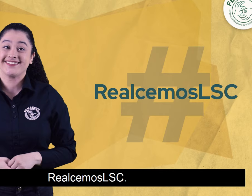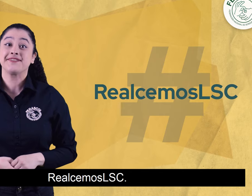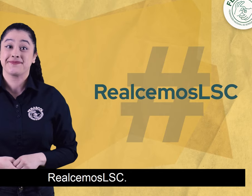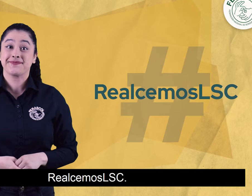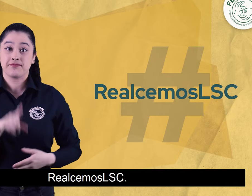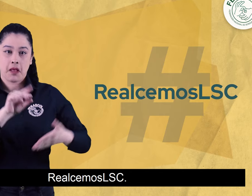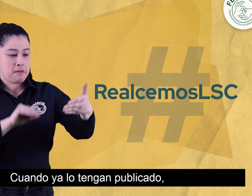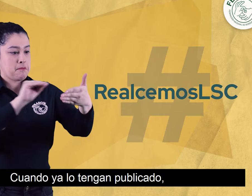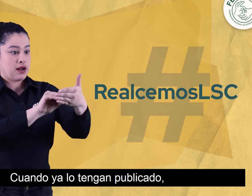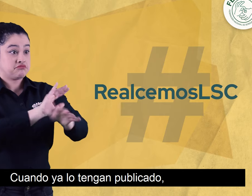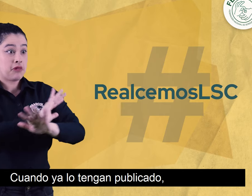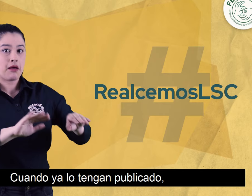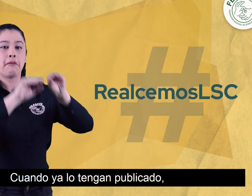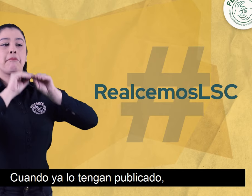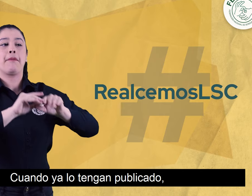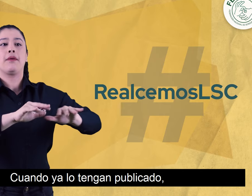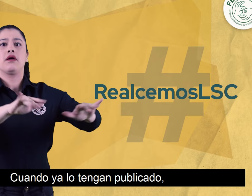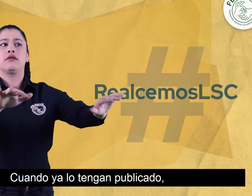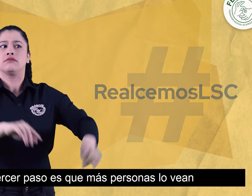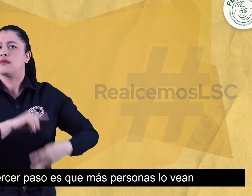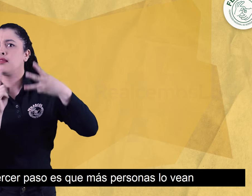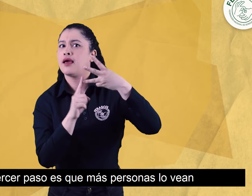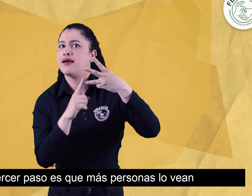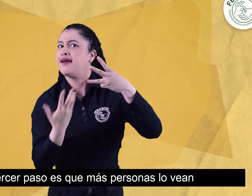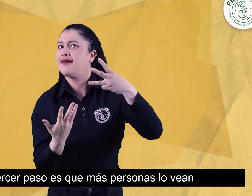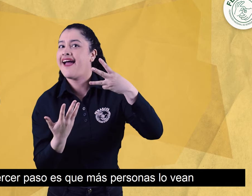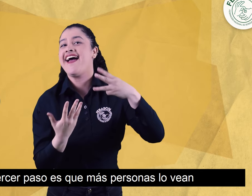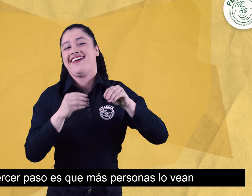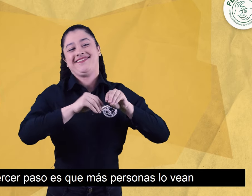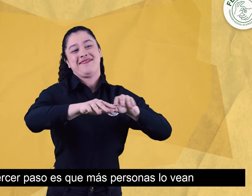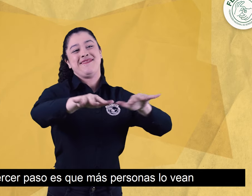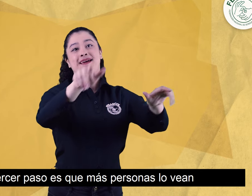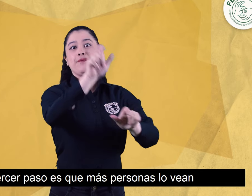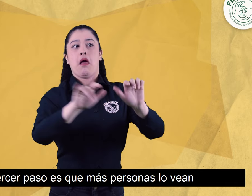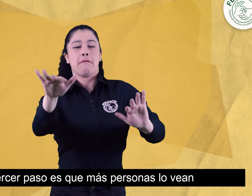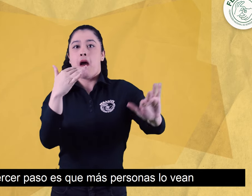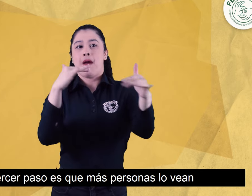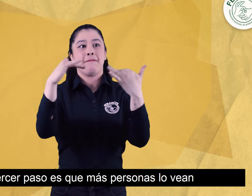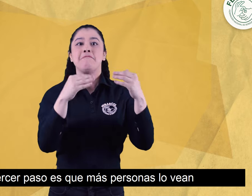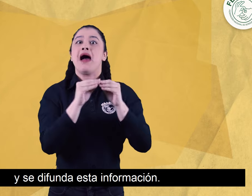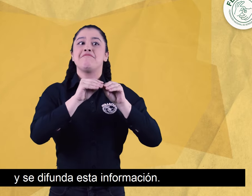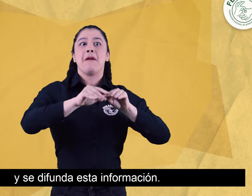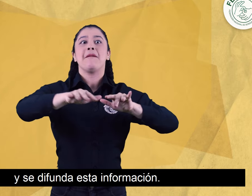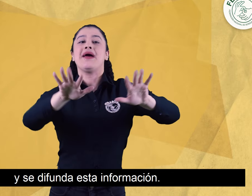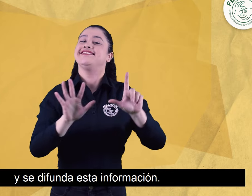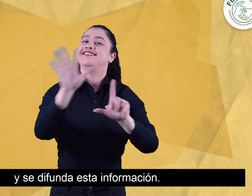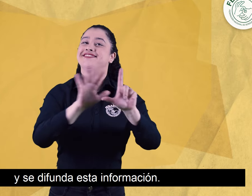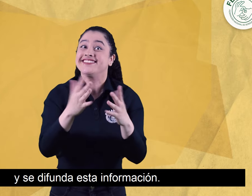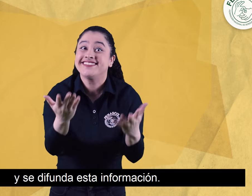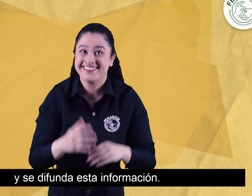lsc cuando ya lo tengan publicado el tercer paso es que más personas lo vean y se difunda esta